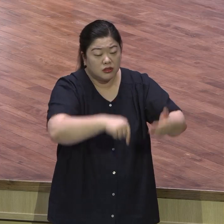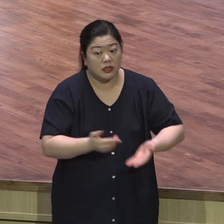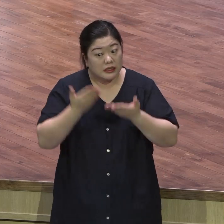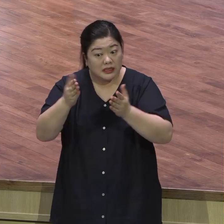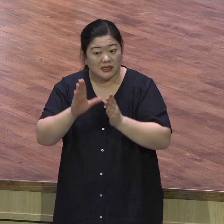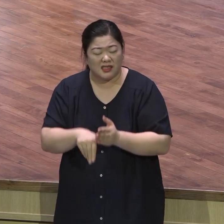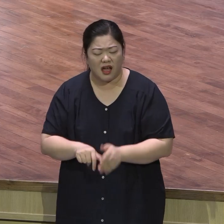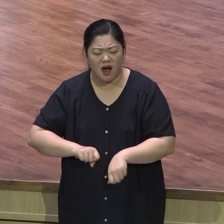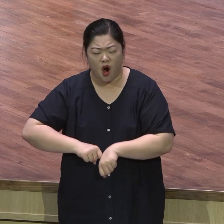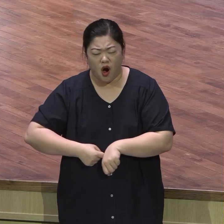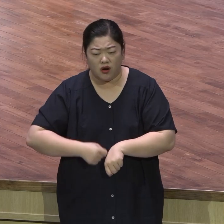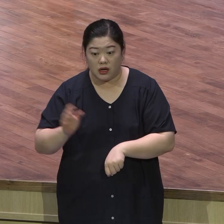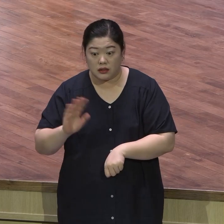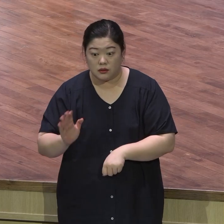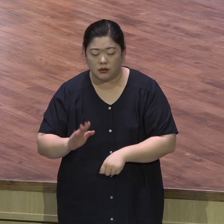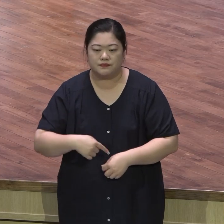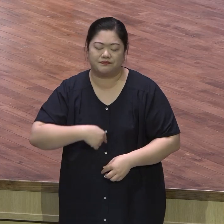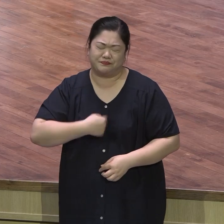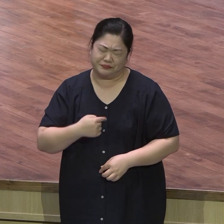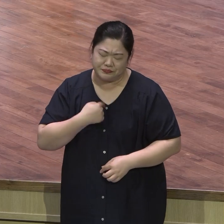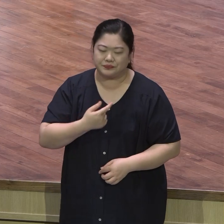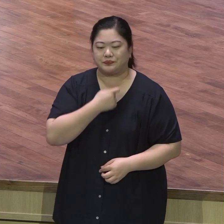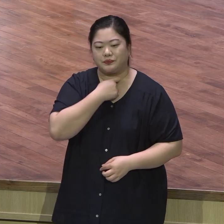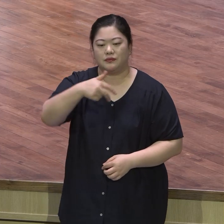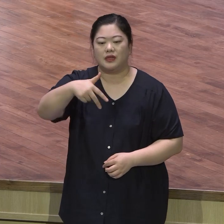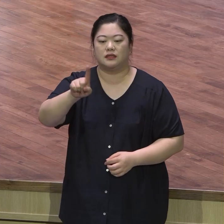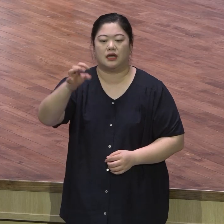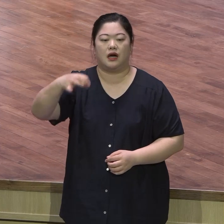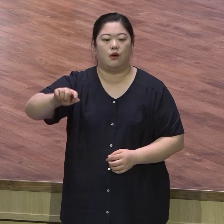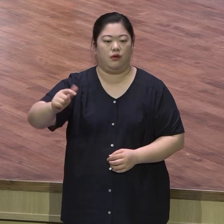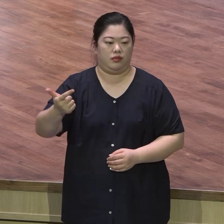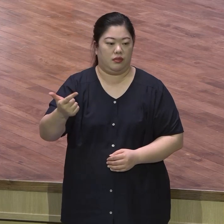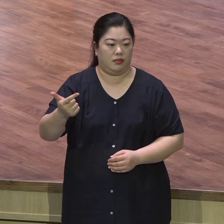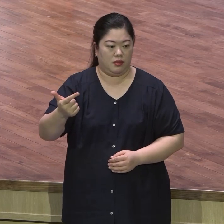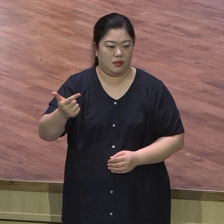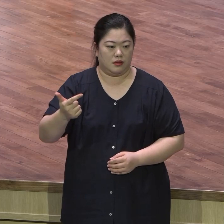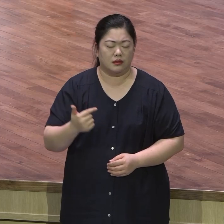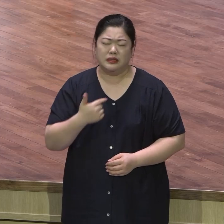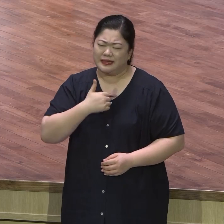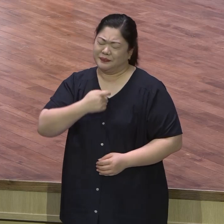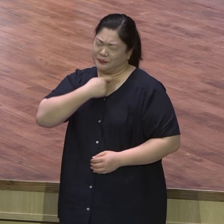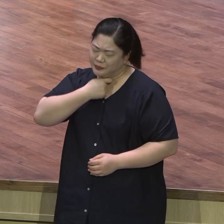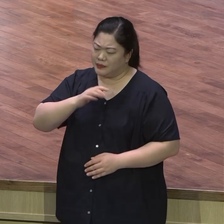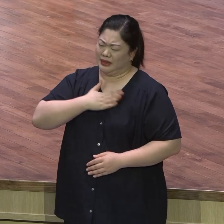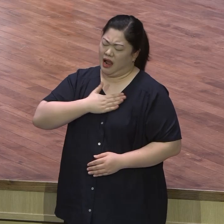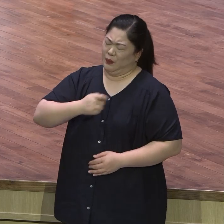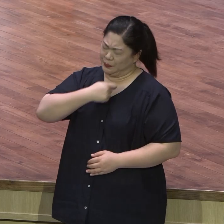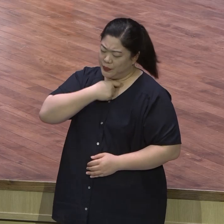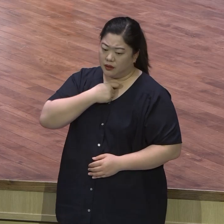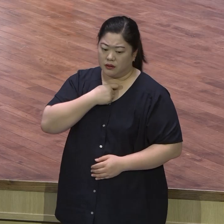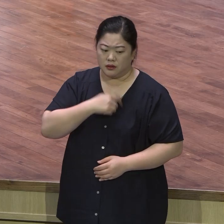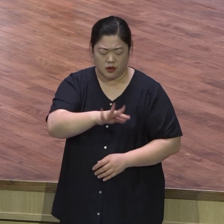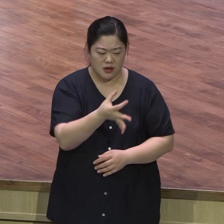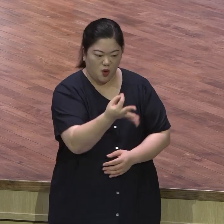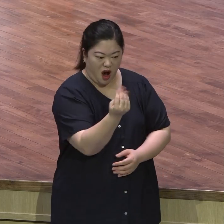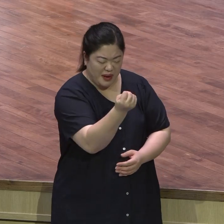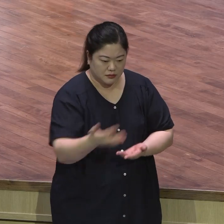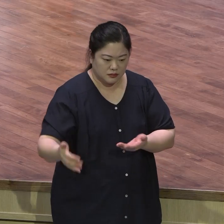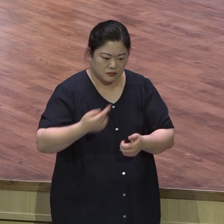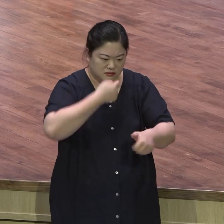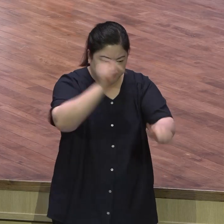자원함으로. 이게 키예요. 자원함으로. 모세가 일방적으로 헌신하라 헌신하라고 말하지 않았습니다.